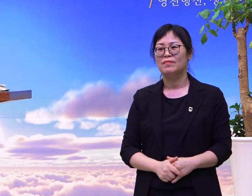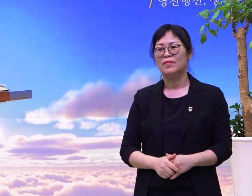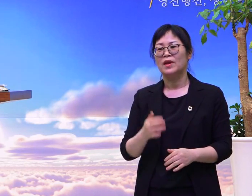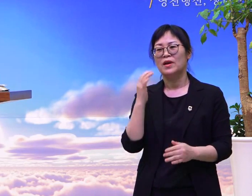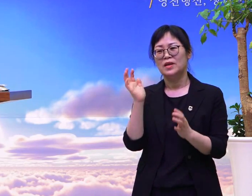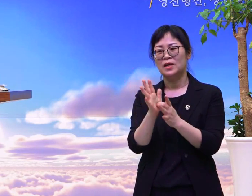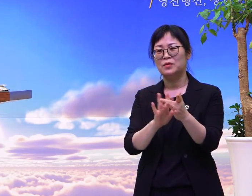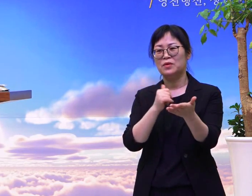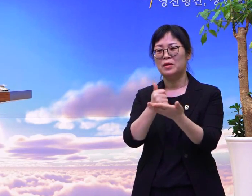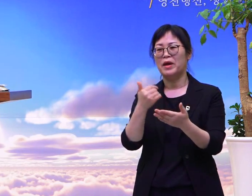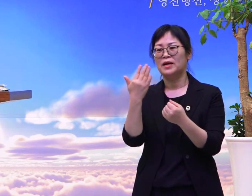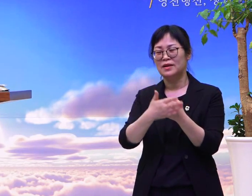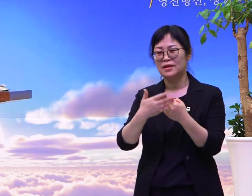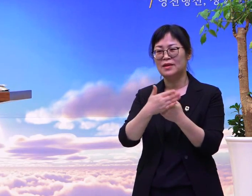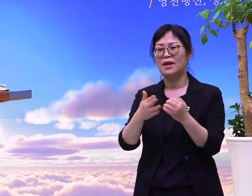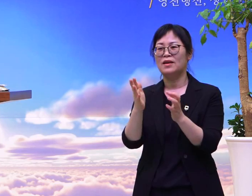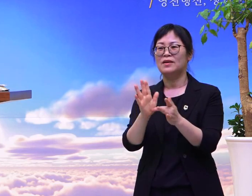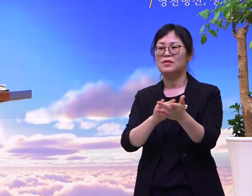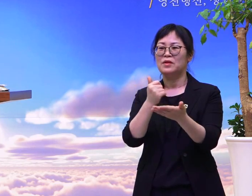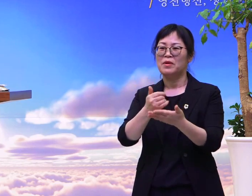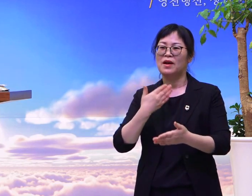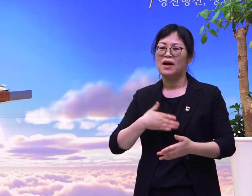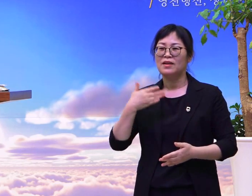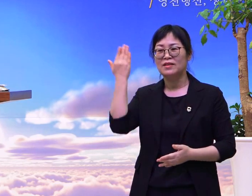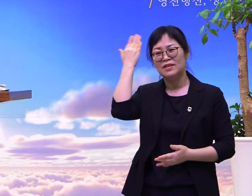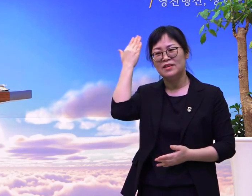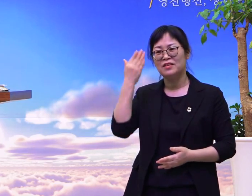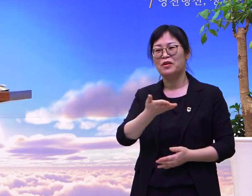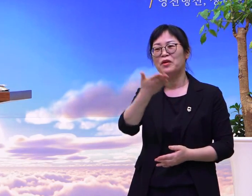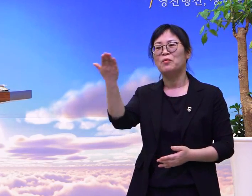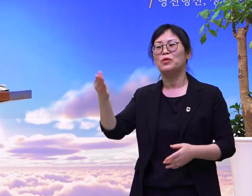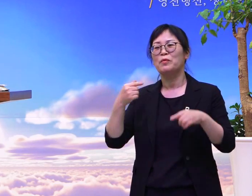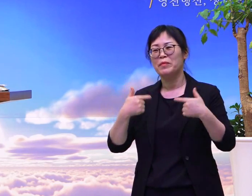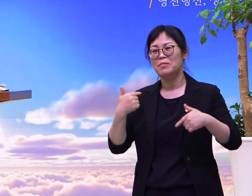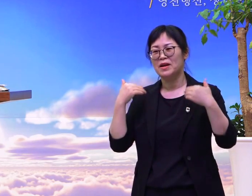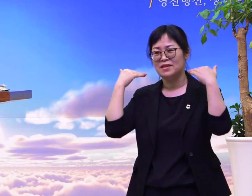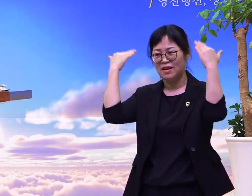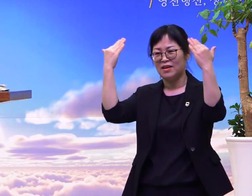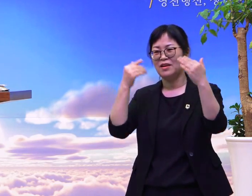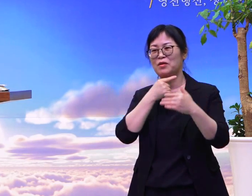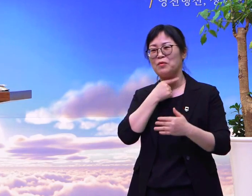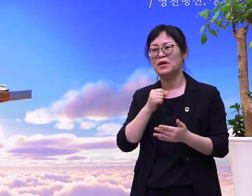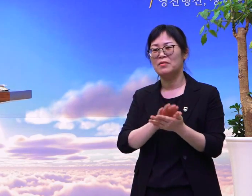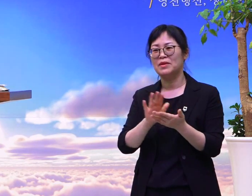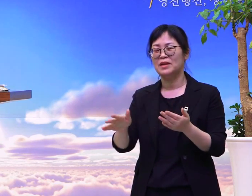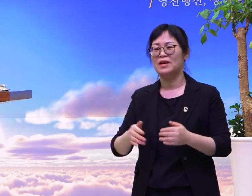예수님의 은혜, 예수님을 아는 그 지식 속에서 여러분도 매일매일 자라갈 수 있기를 바랍니다.